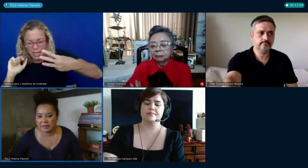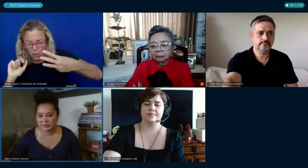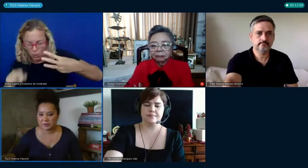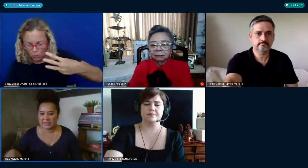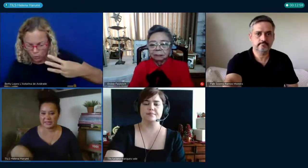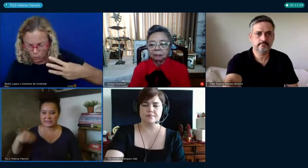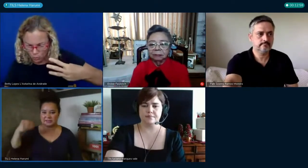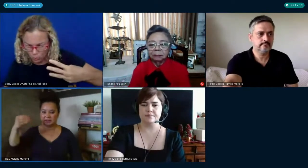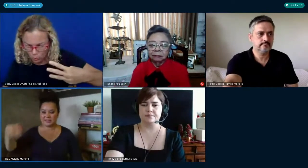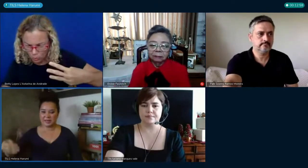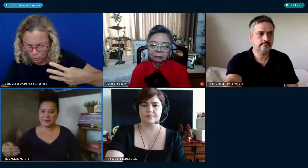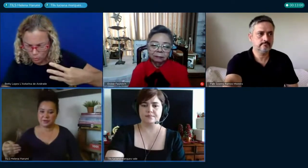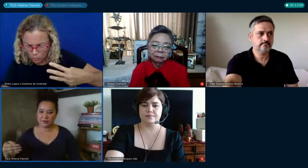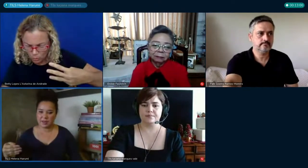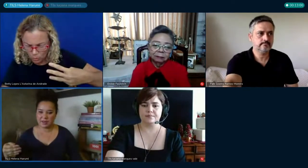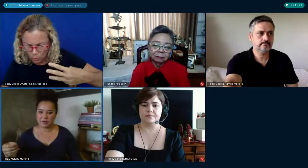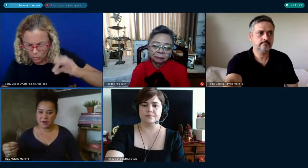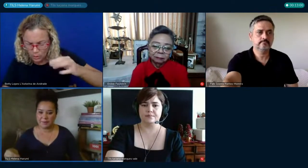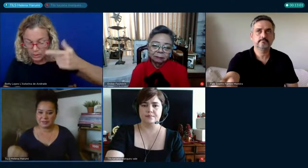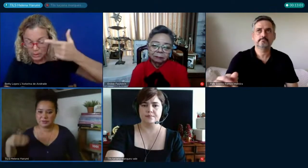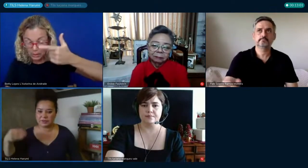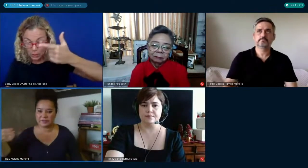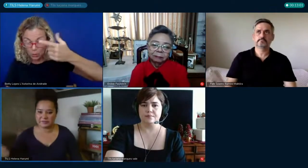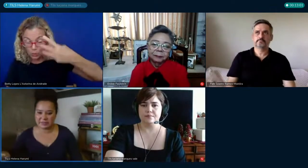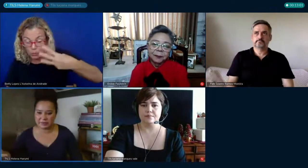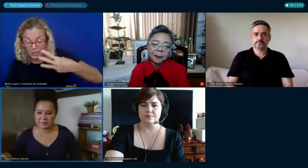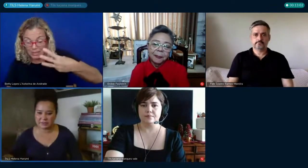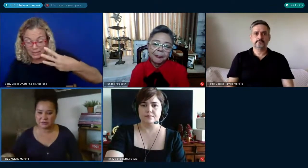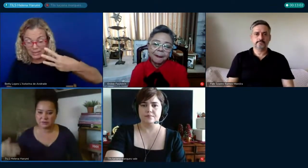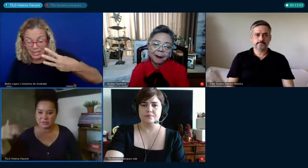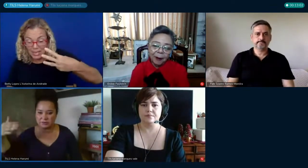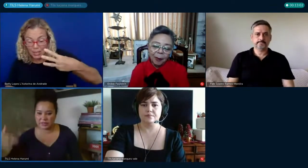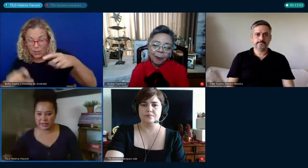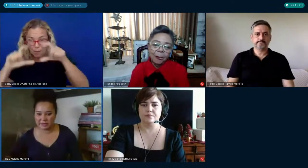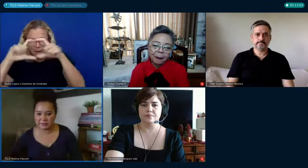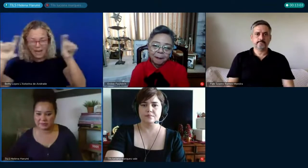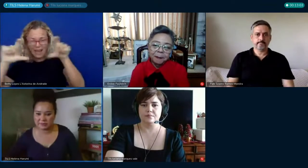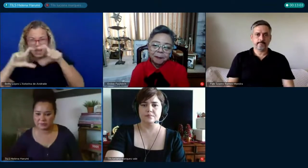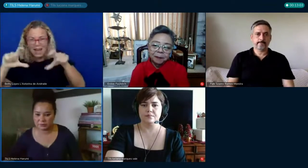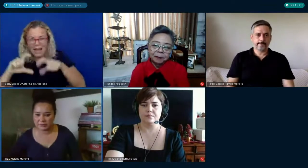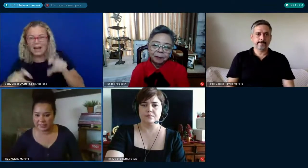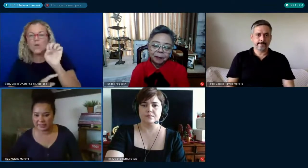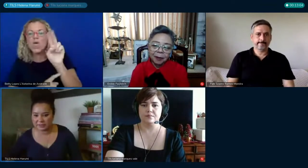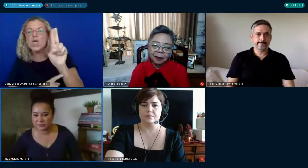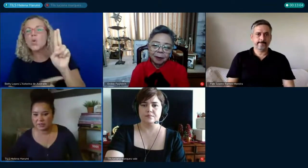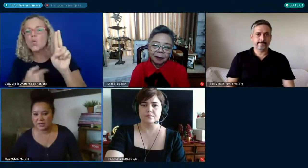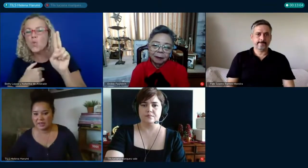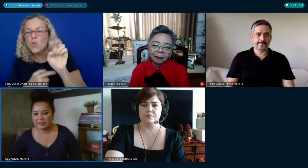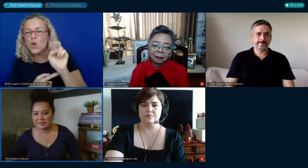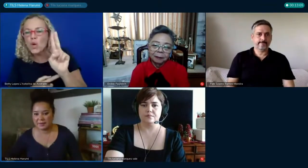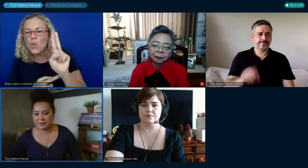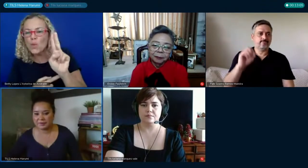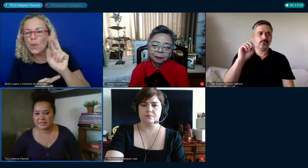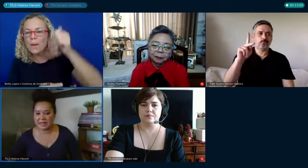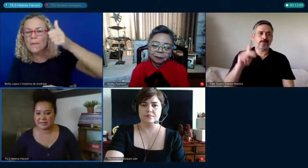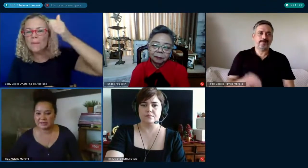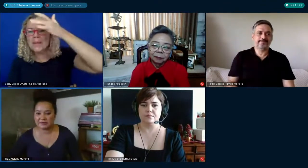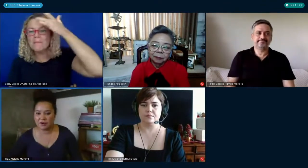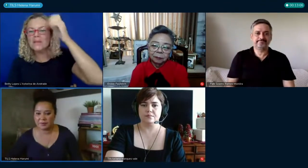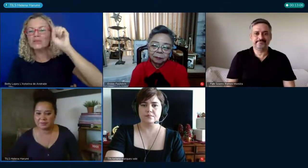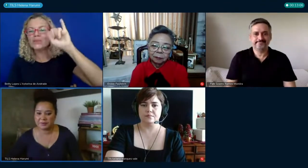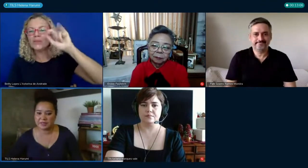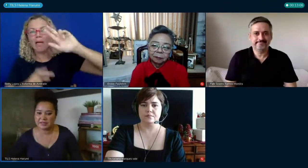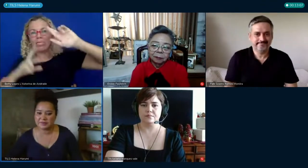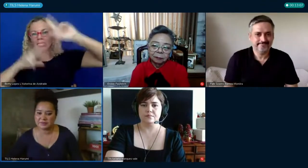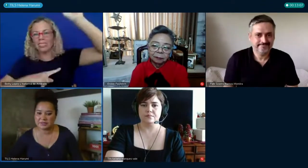menos, escolhesse sempre qual a pessoa que você vai estar usando no decorrer do texto, e sempre usar